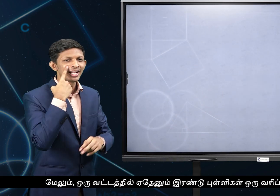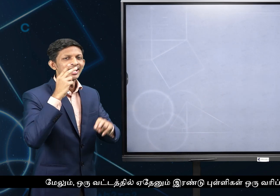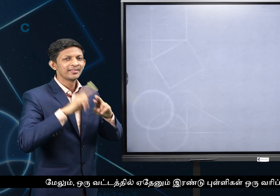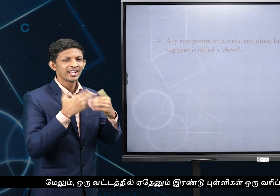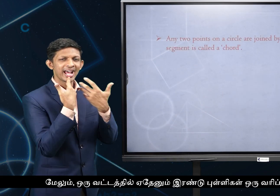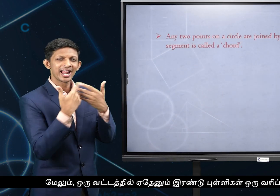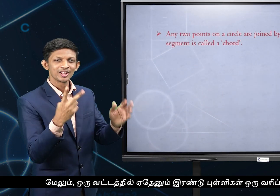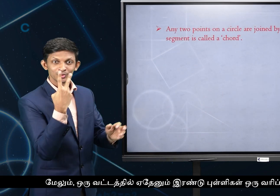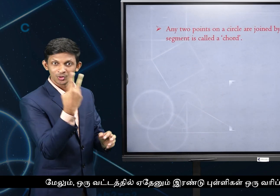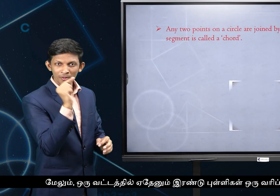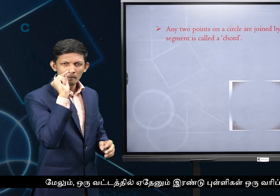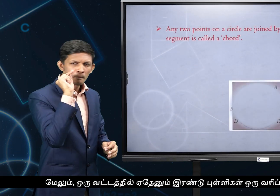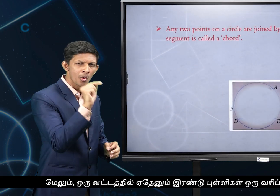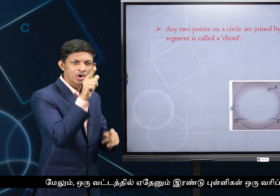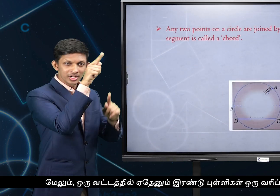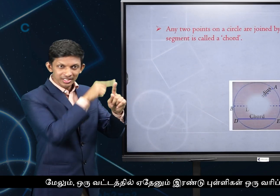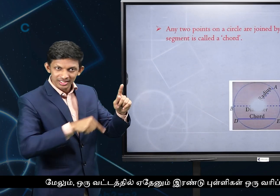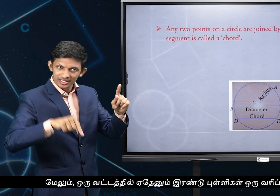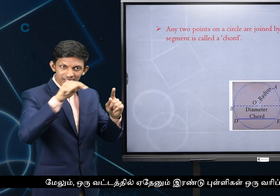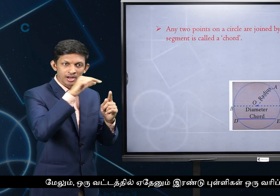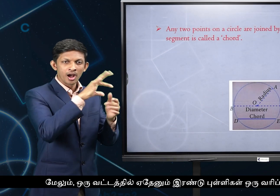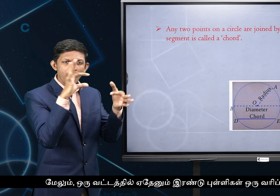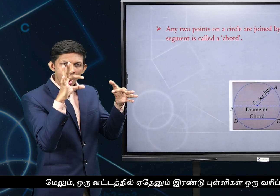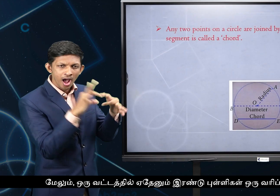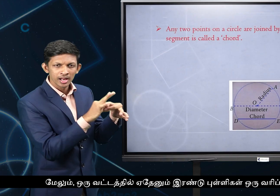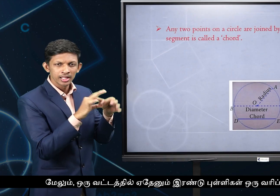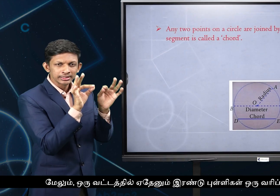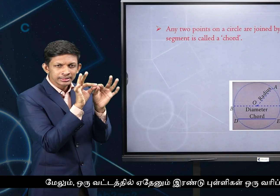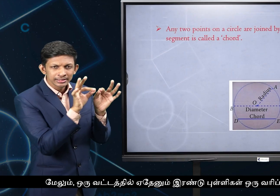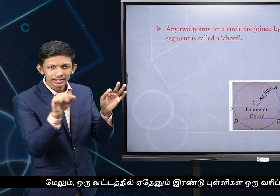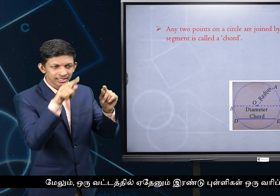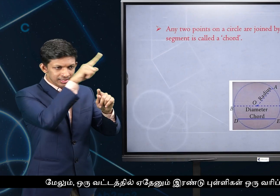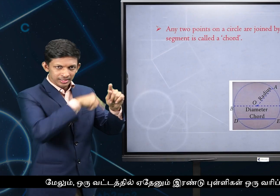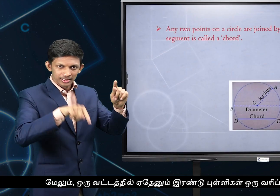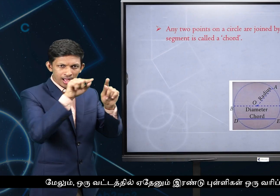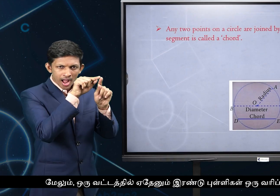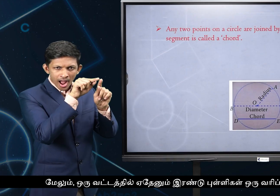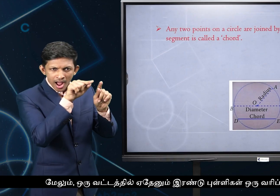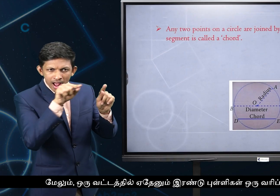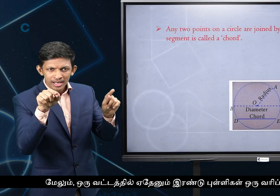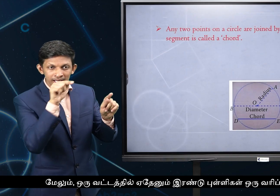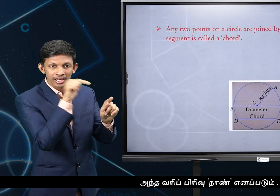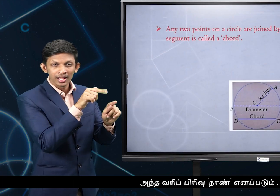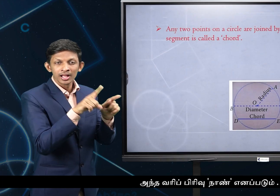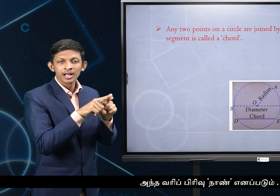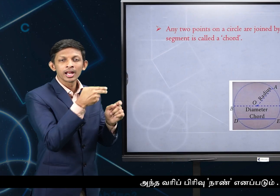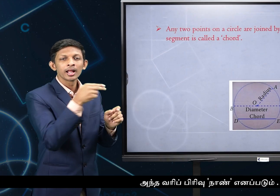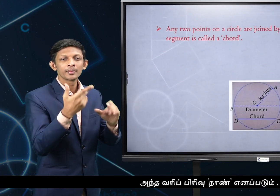மேலும் ஒரு வட்டத்தில் ஏதேனும் 2 புள்ளிகள் ஒரு வரி பிரிவால் இணைத்தால் அதன் வரி